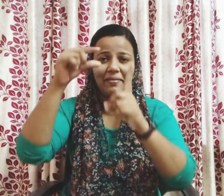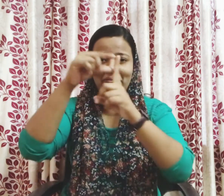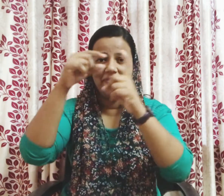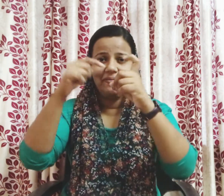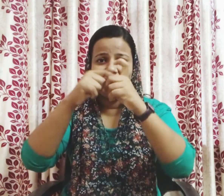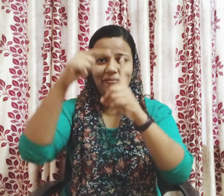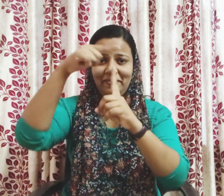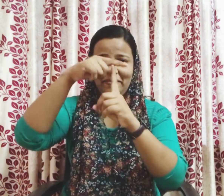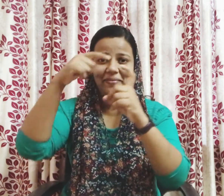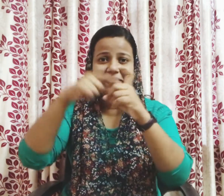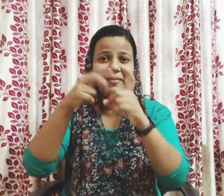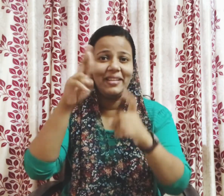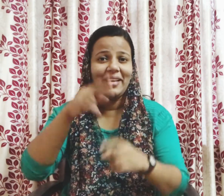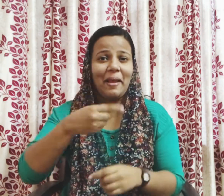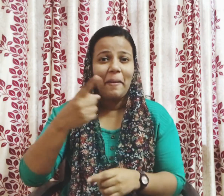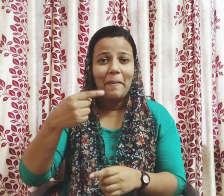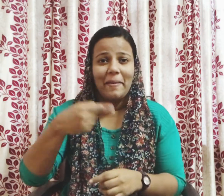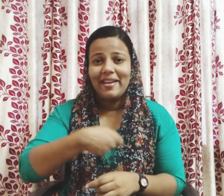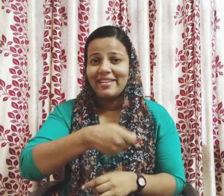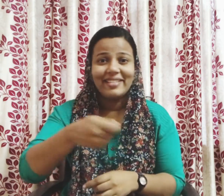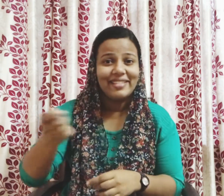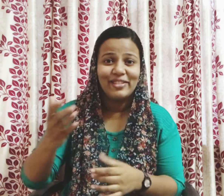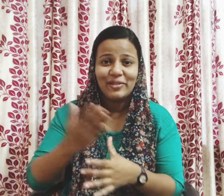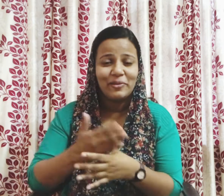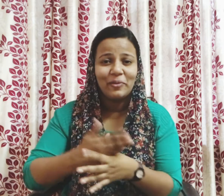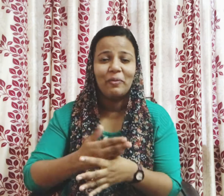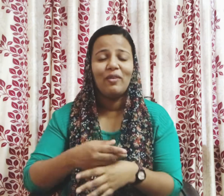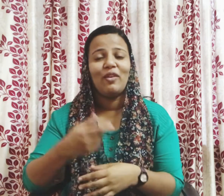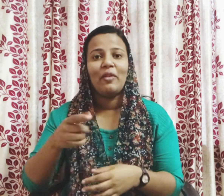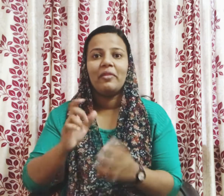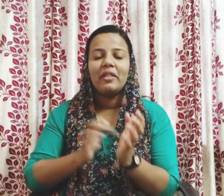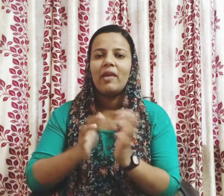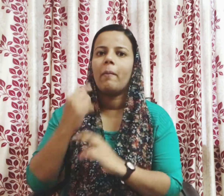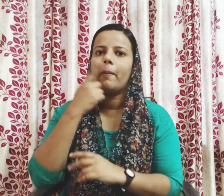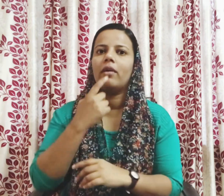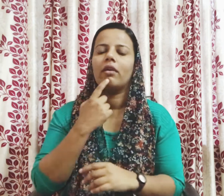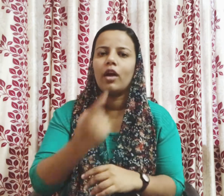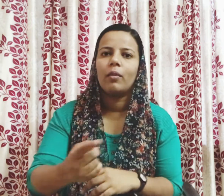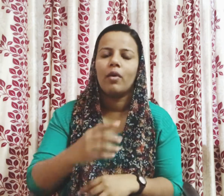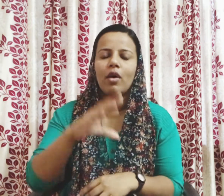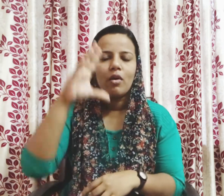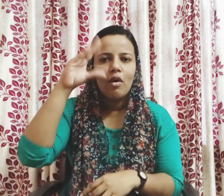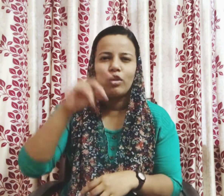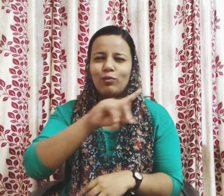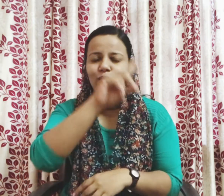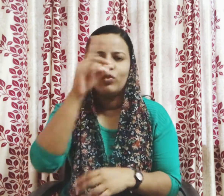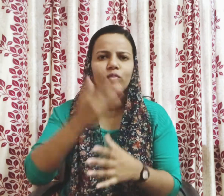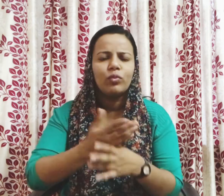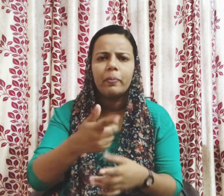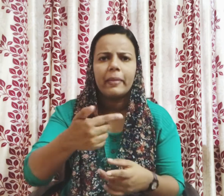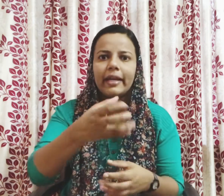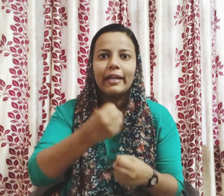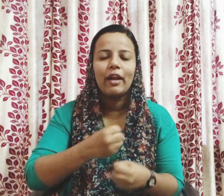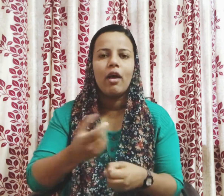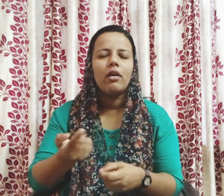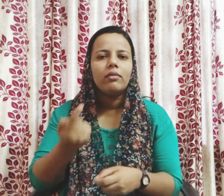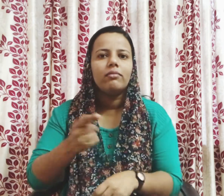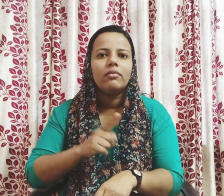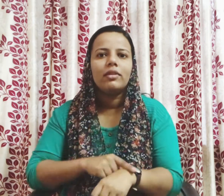ആമേൻ, ദൈവത്തിൻ്റെ വാക്കിൽ അല്ലെങ്കിൽ ദൈവത്തിൻ്റെ ശബ്ദം കേട്ട് വലയിട്ടപ്പോൾ രാത്രിയിൽ ഉണ്ടാകാത്ത നന്മ നിമിഷ